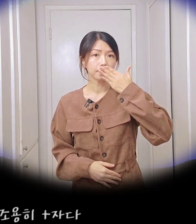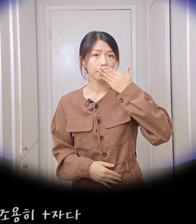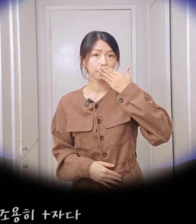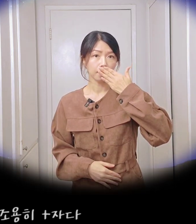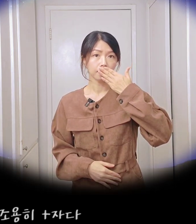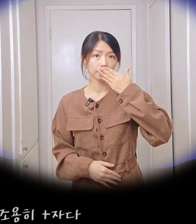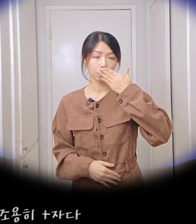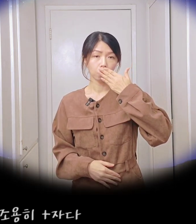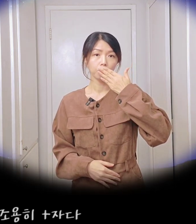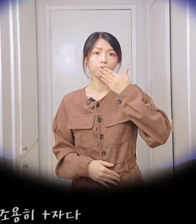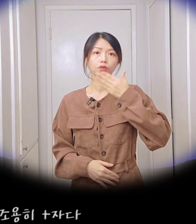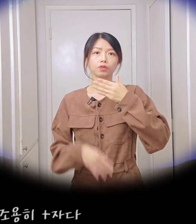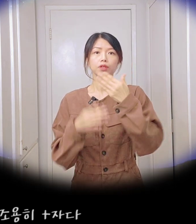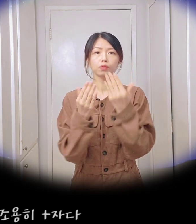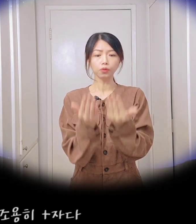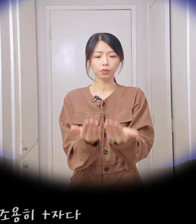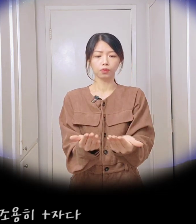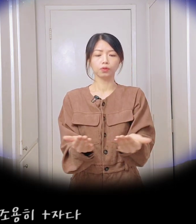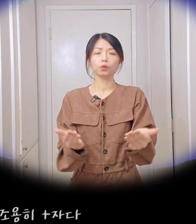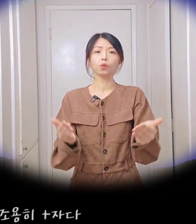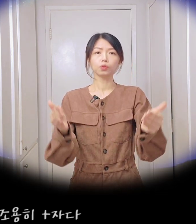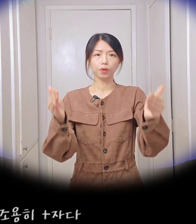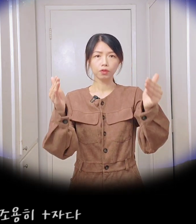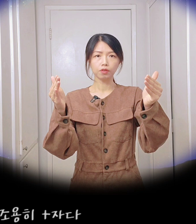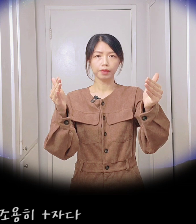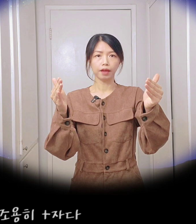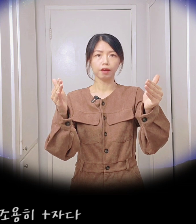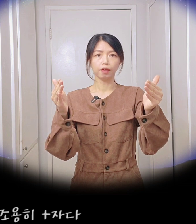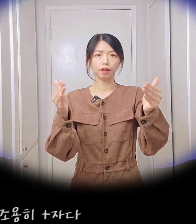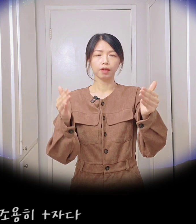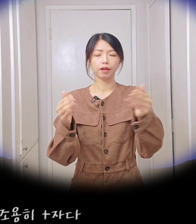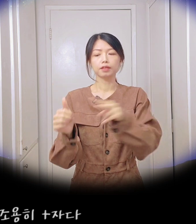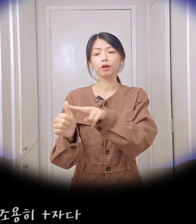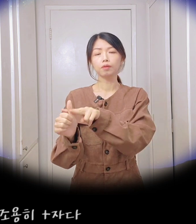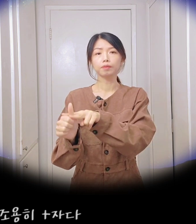입에 살짝 대는 상태로 표현해 주시고 통수어 해주시면 돼요.